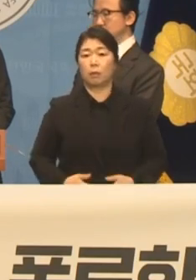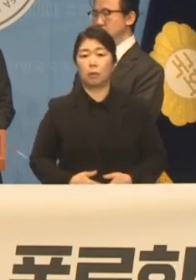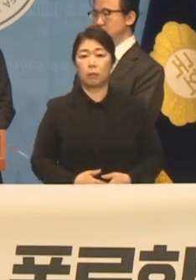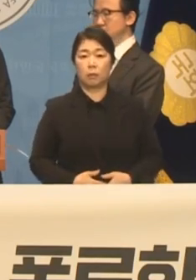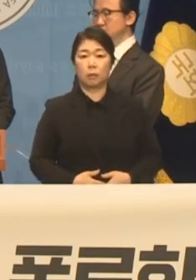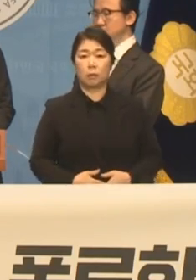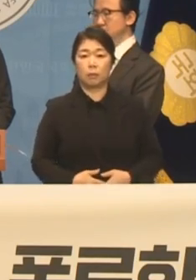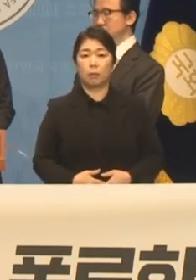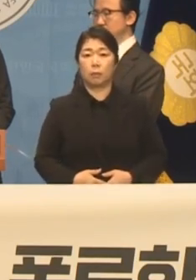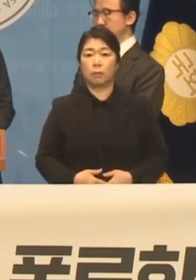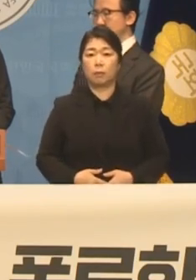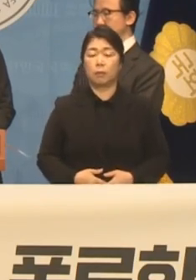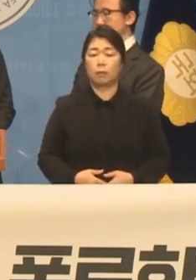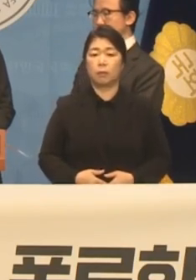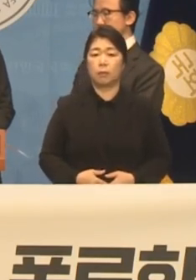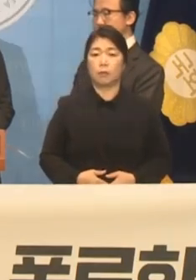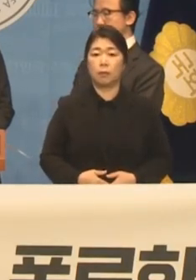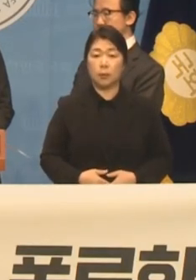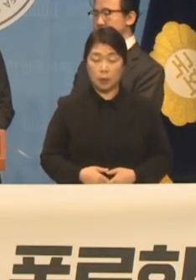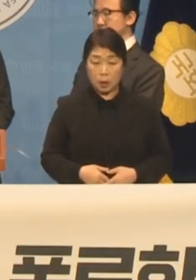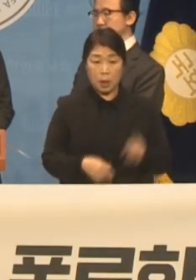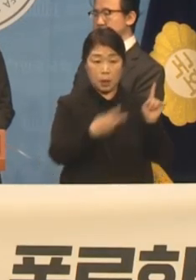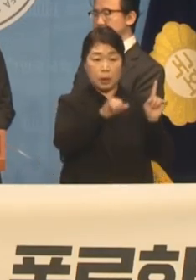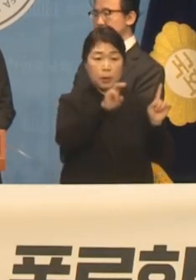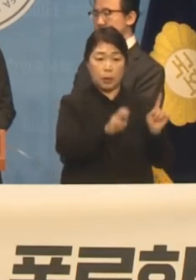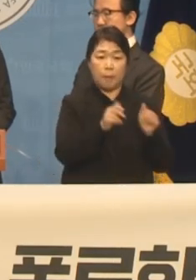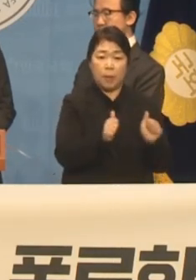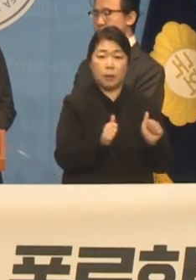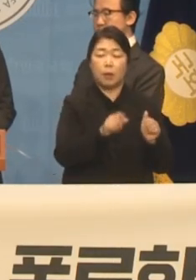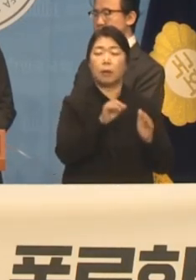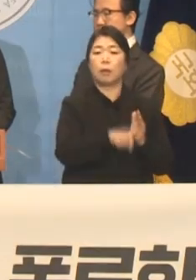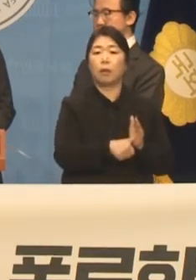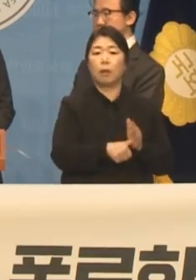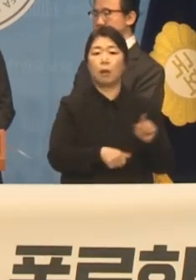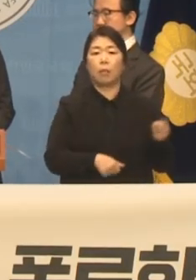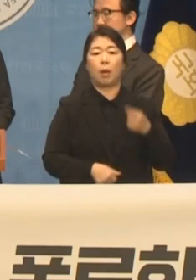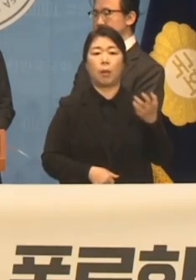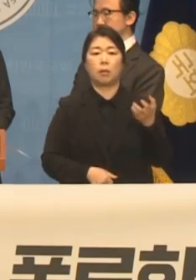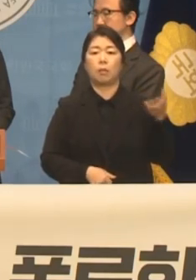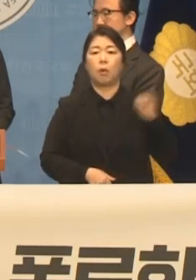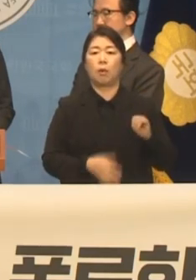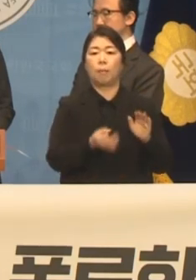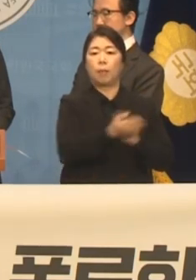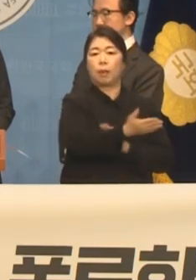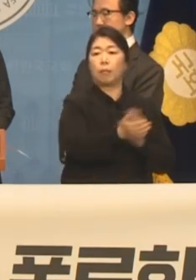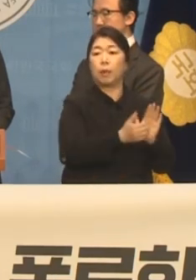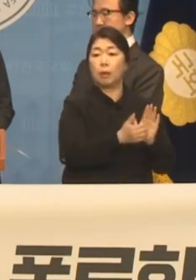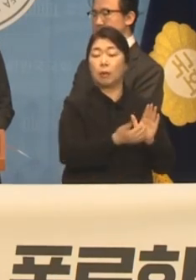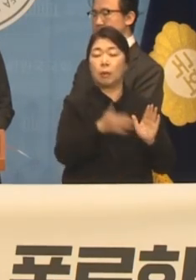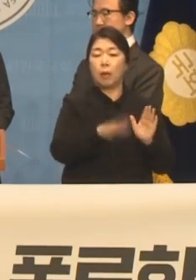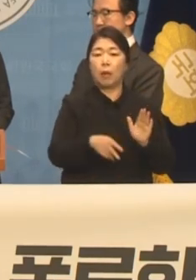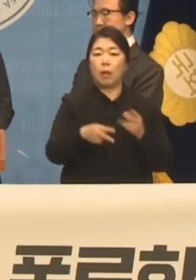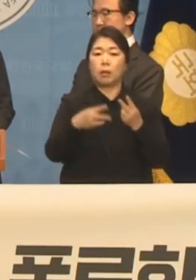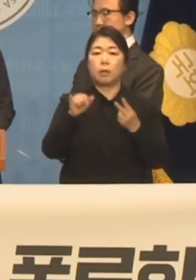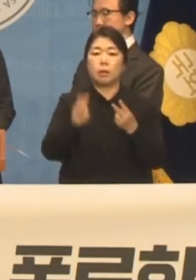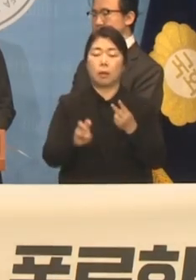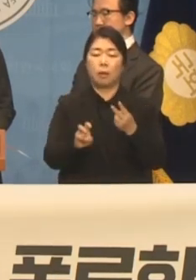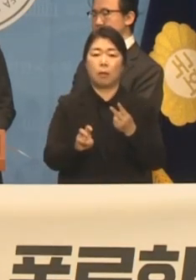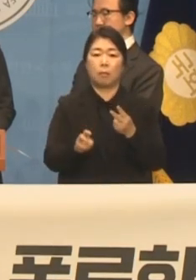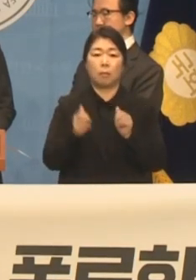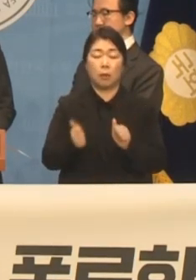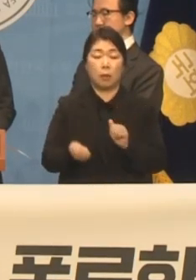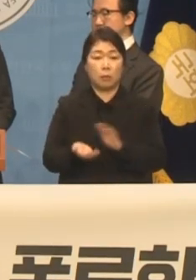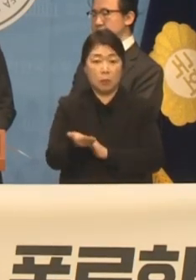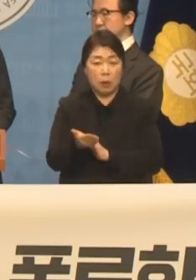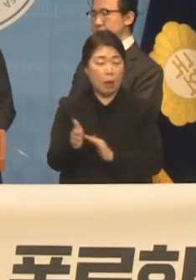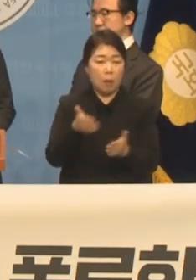뒤집었습니다 아 내가 일신 판사한테 180억을 썼어 그런데 이심 판사는 씨알도 안 먹히더라